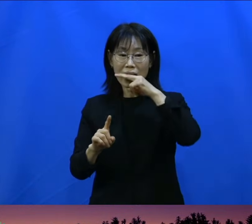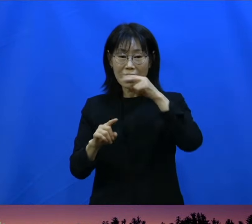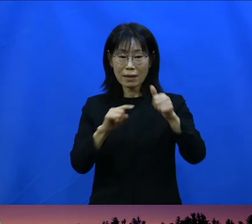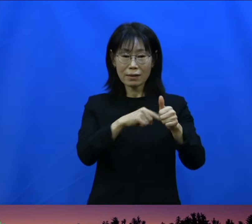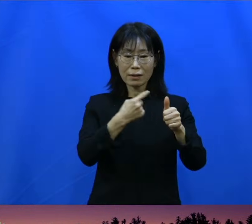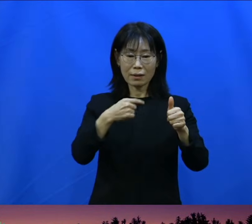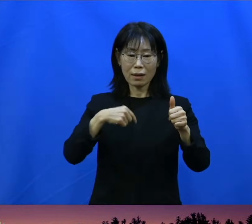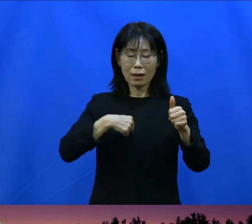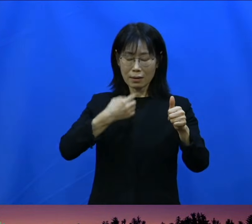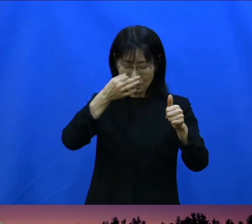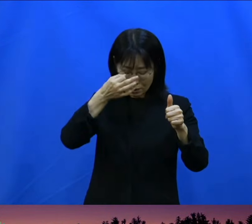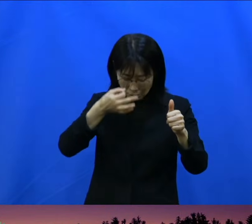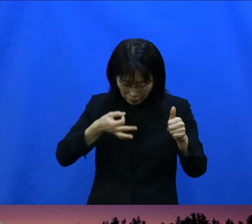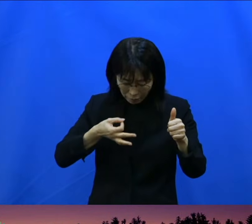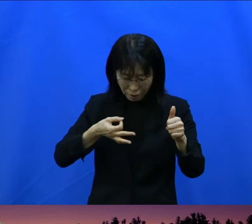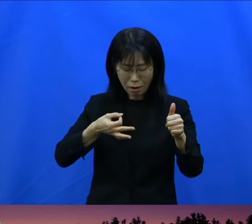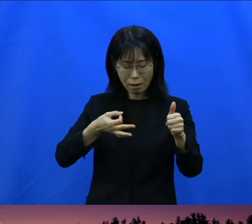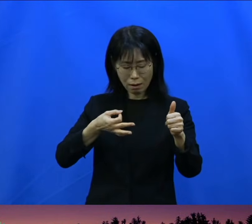실체를 보게 돼요.